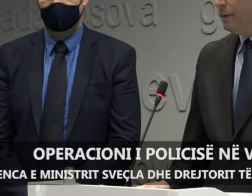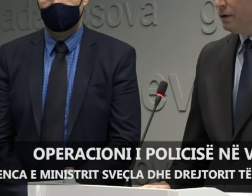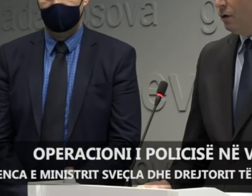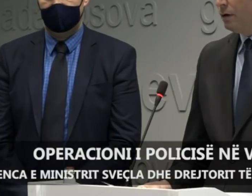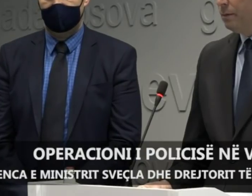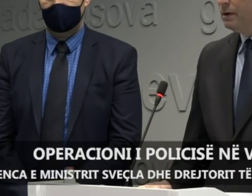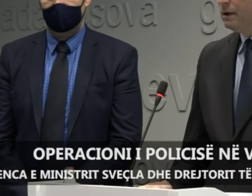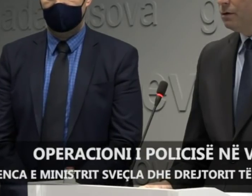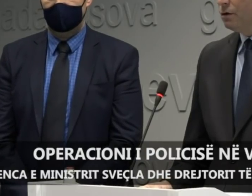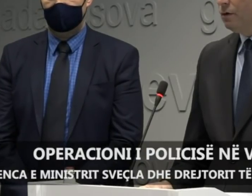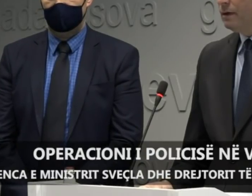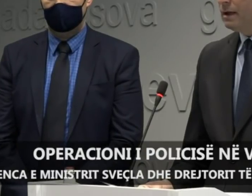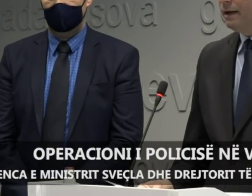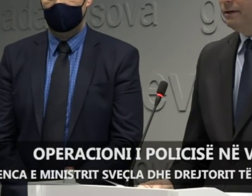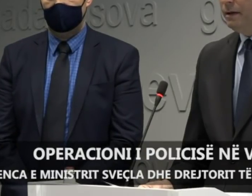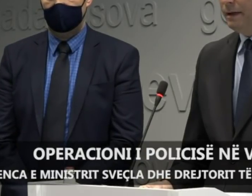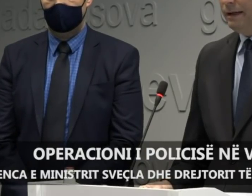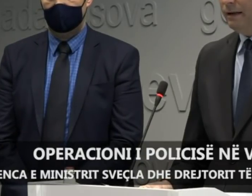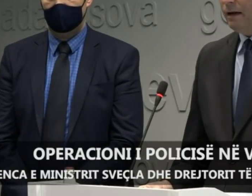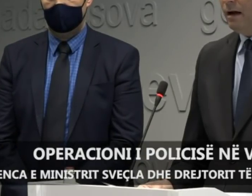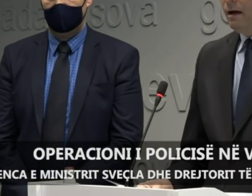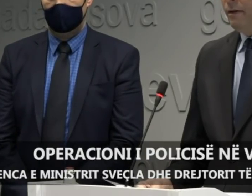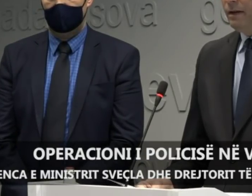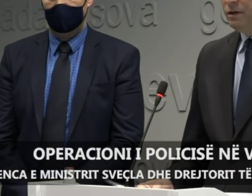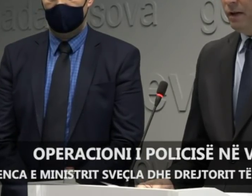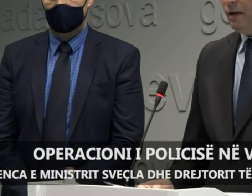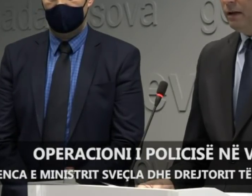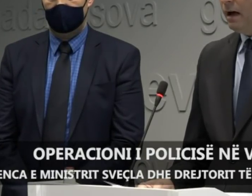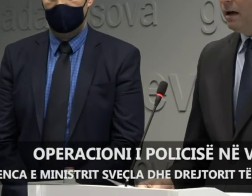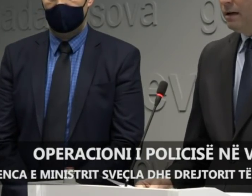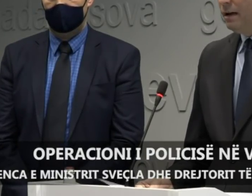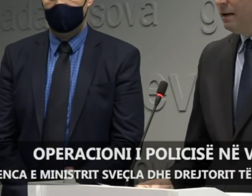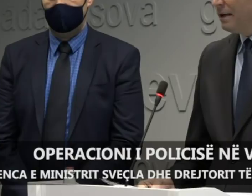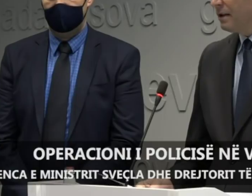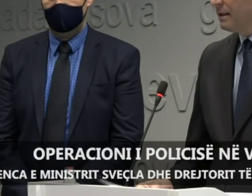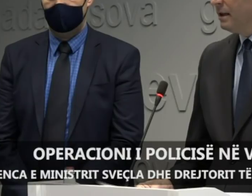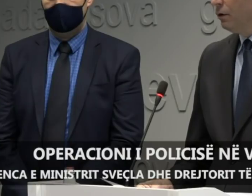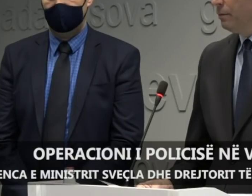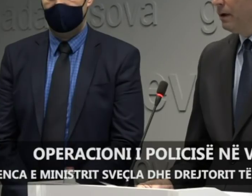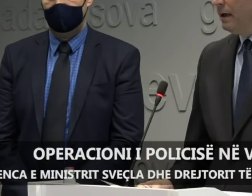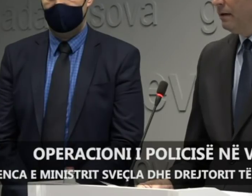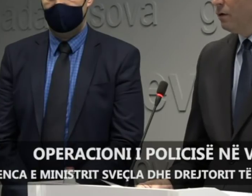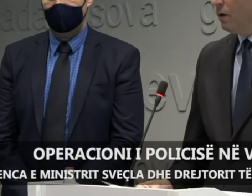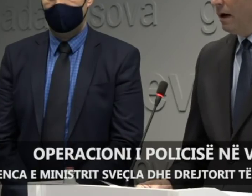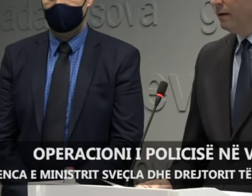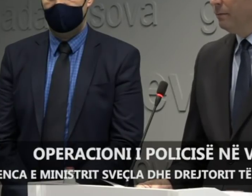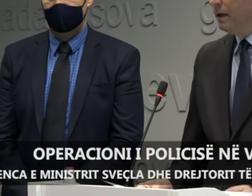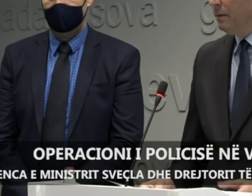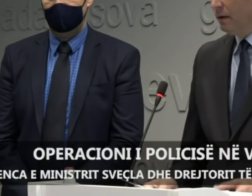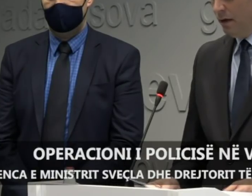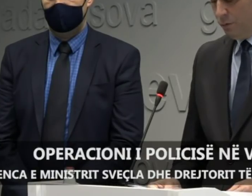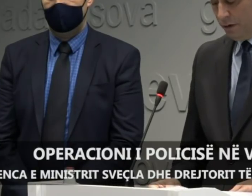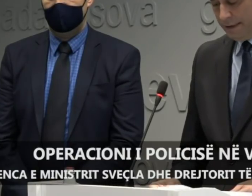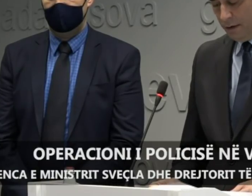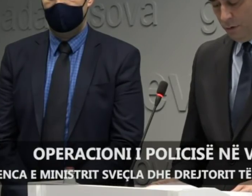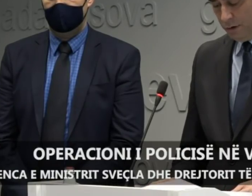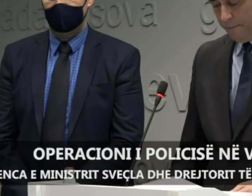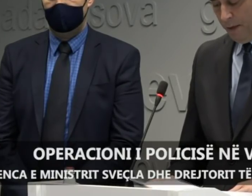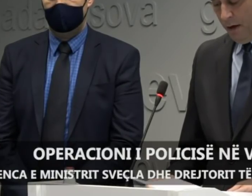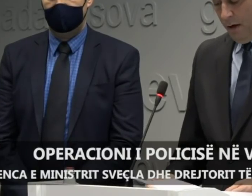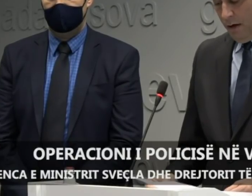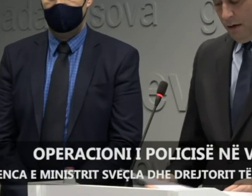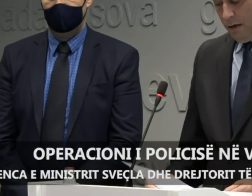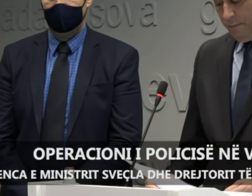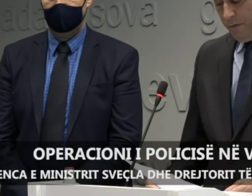pësu pjestarë të policisë të Kosovës janë lëndimet leta dhe gjitha ta janë jashtë rrezikut për jetë dhe nuk kanë dëmtime të natyre